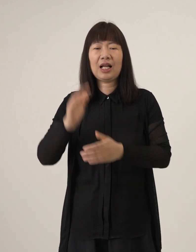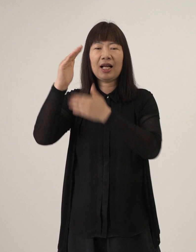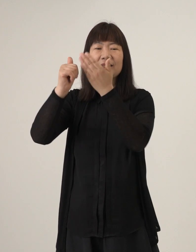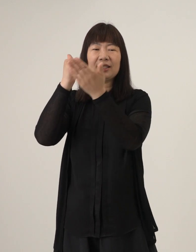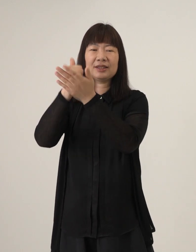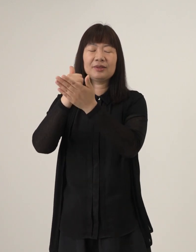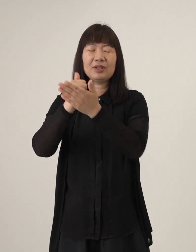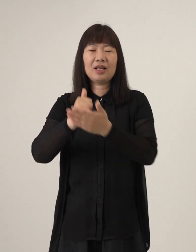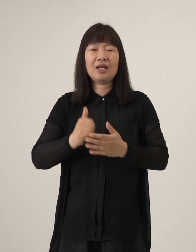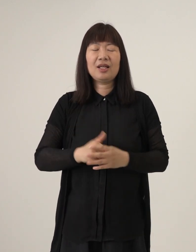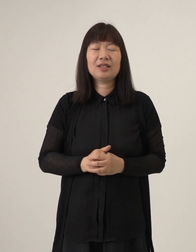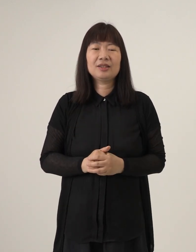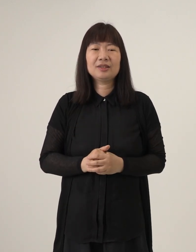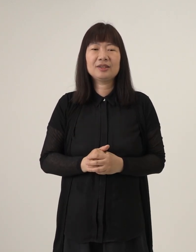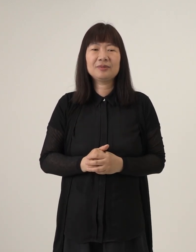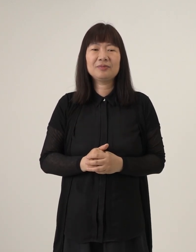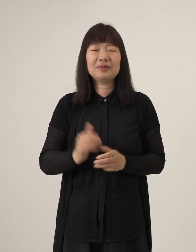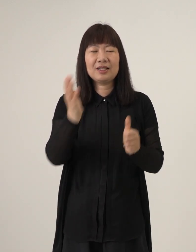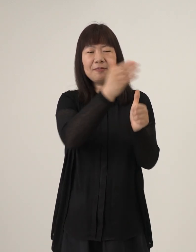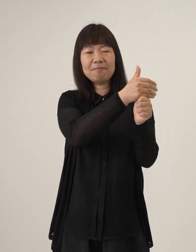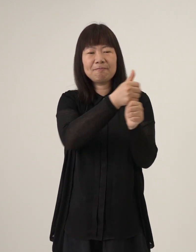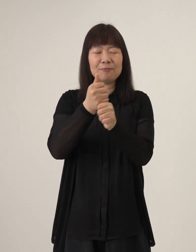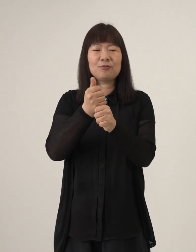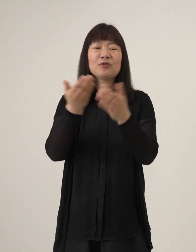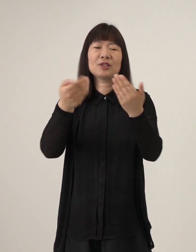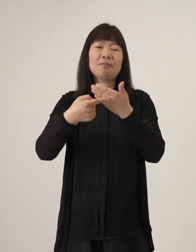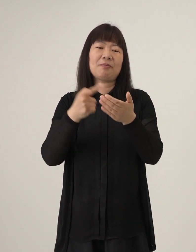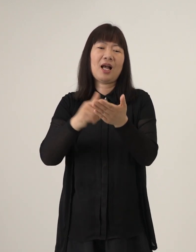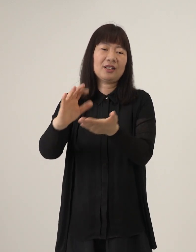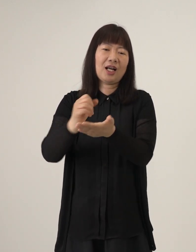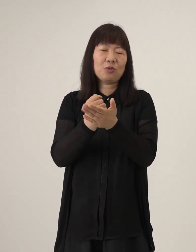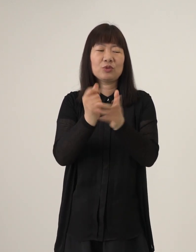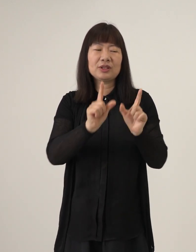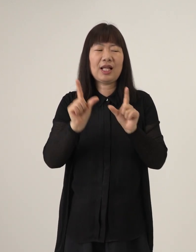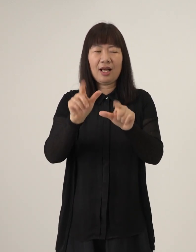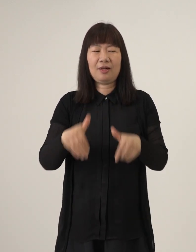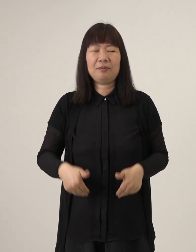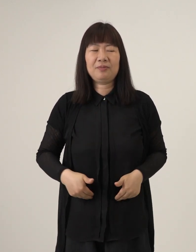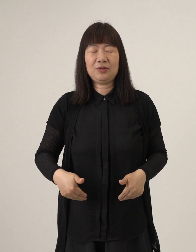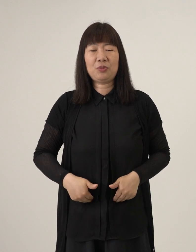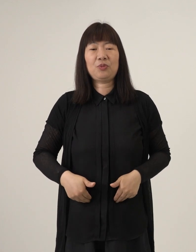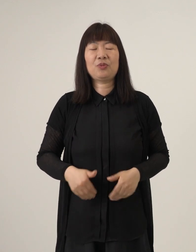하나님의 감동으로 살아내야 한다. 물론 우리가